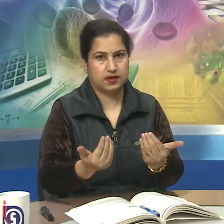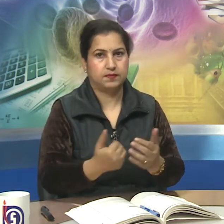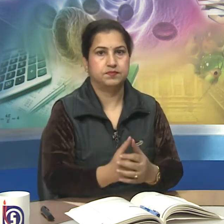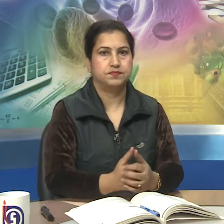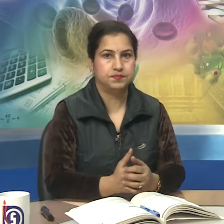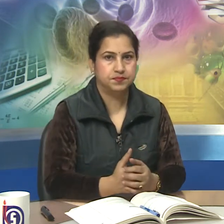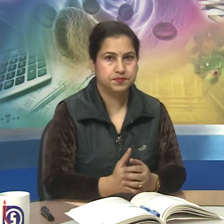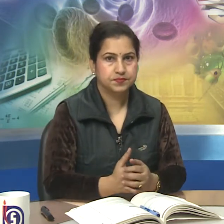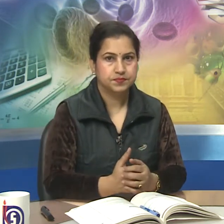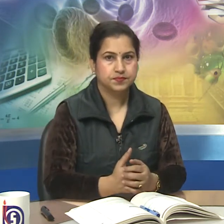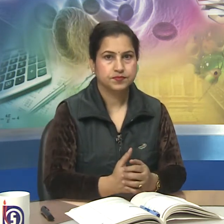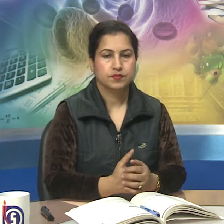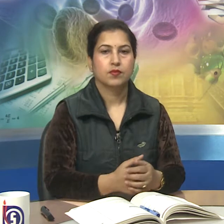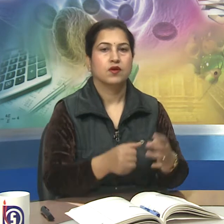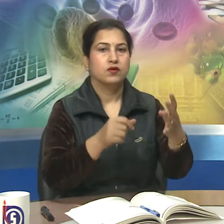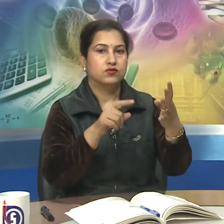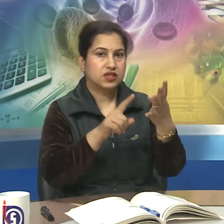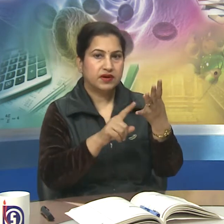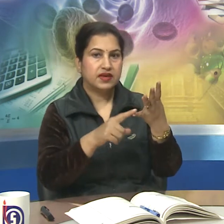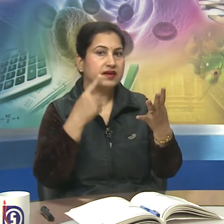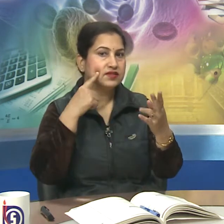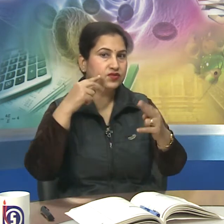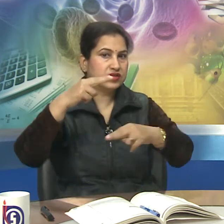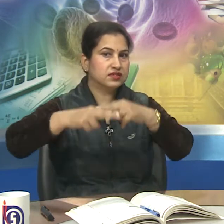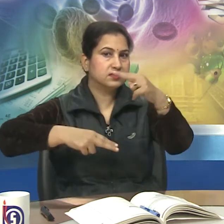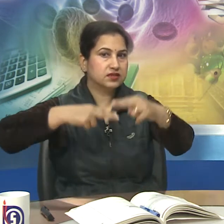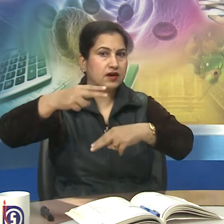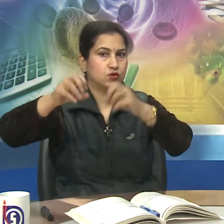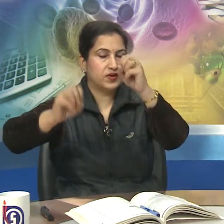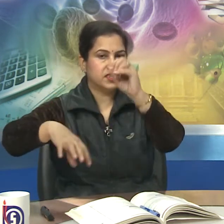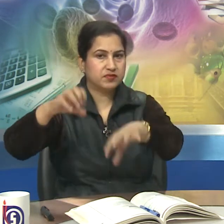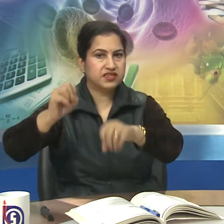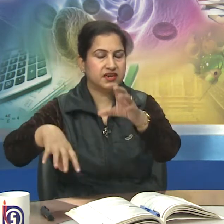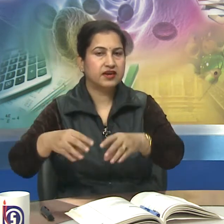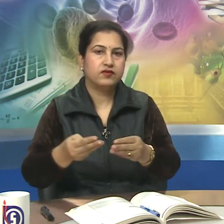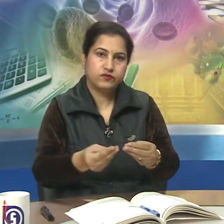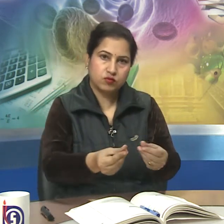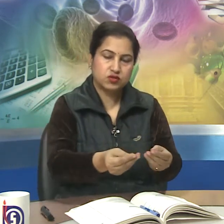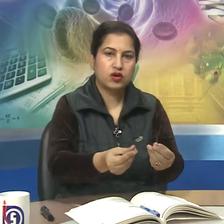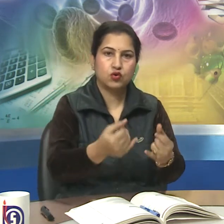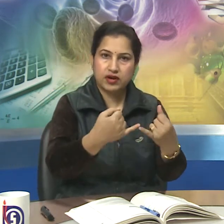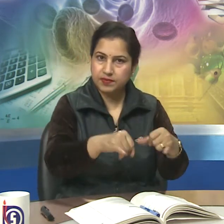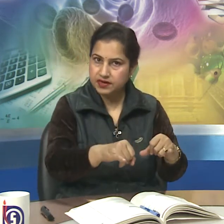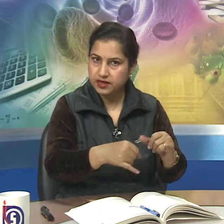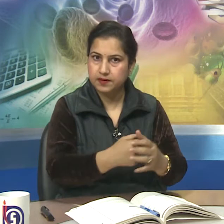हैं कि उसके बाद इंडस्ट्रीज का जो वेस्ट मैटीरियल है वह विशाल को खराब करता है